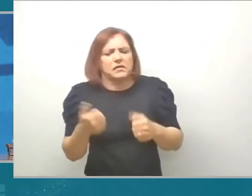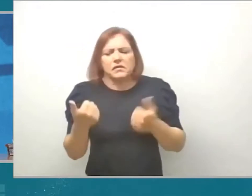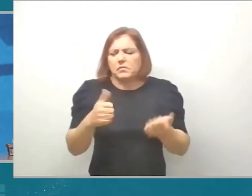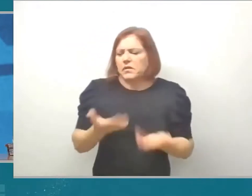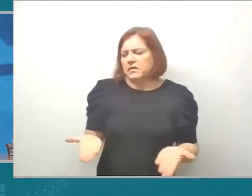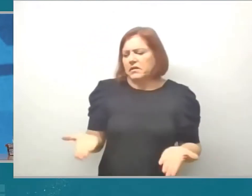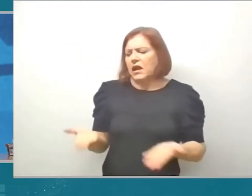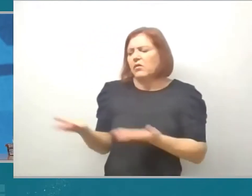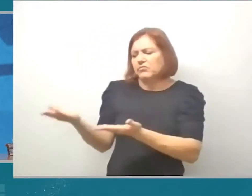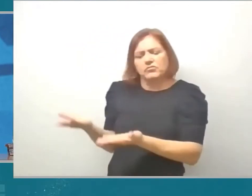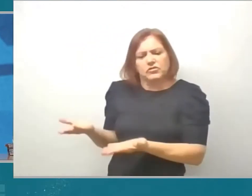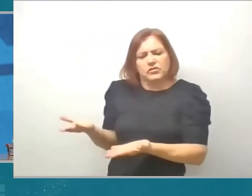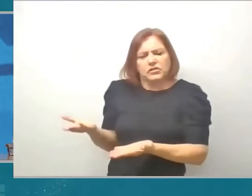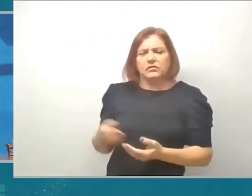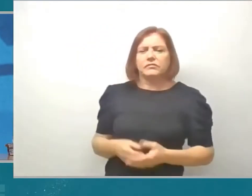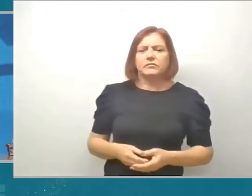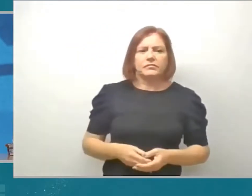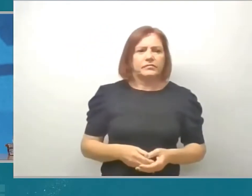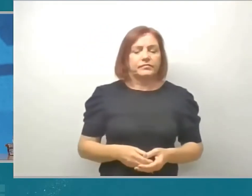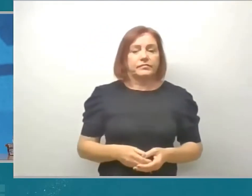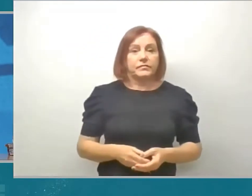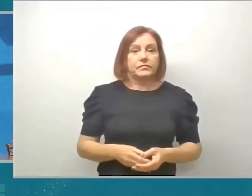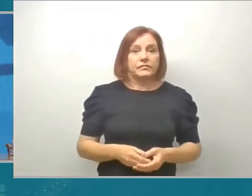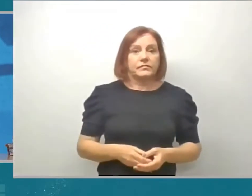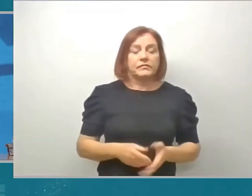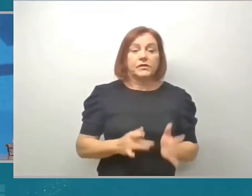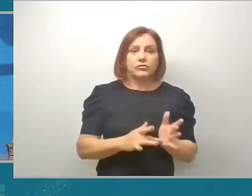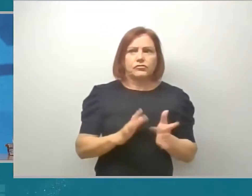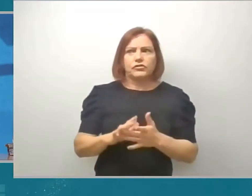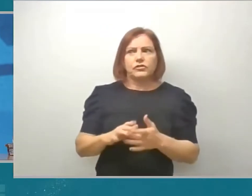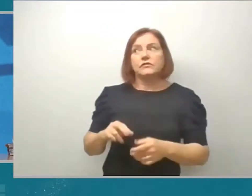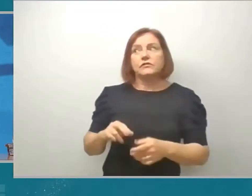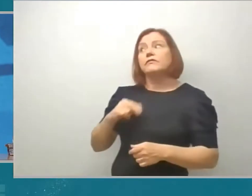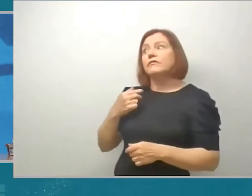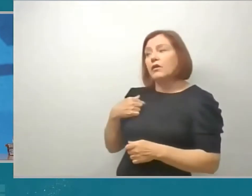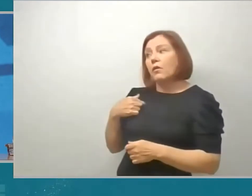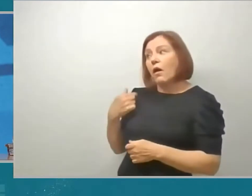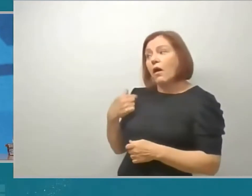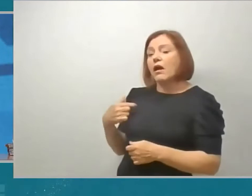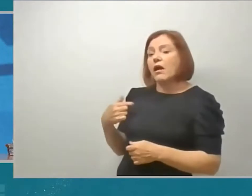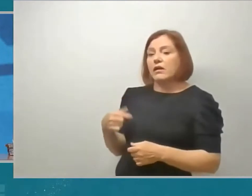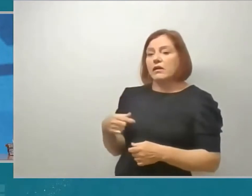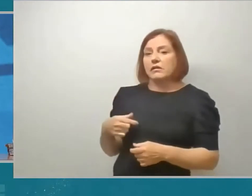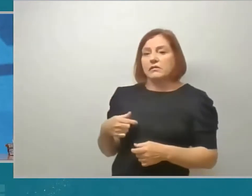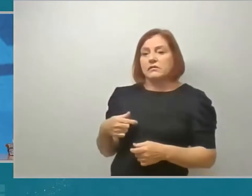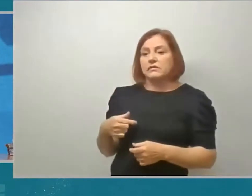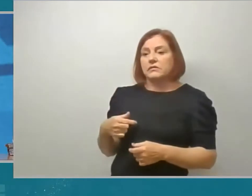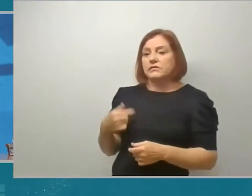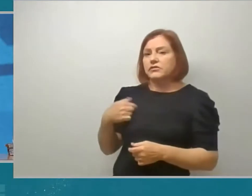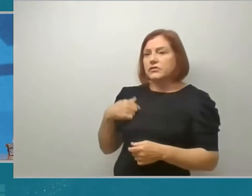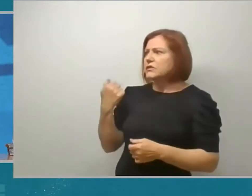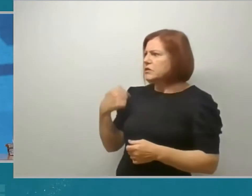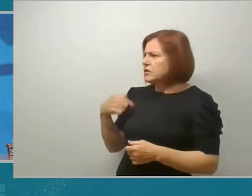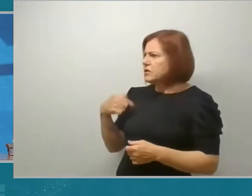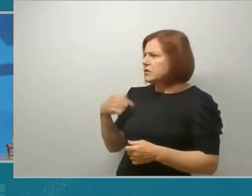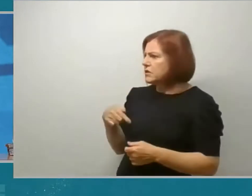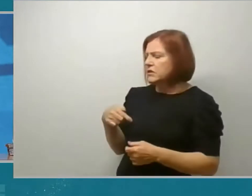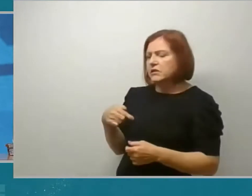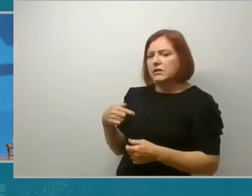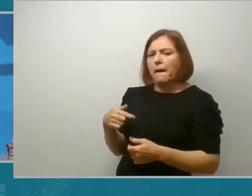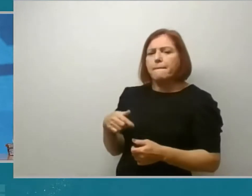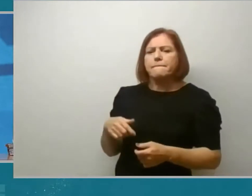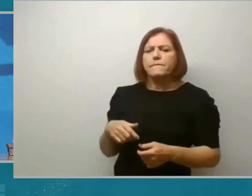vai, olha aqui, ele falou, eu que preciso ser batizado por ti e tu vens a mim. É